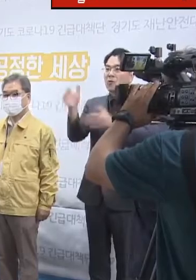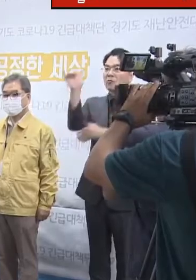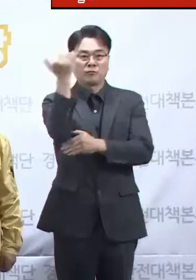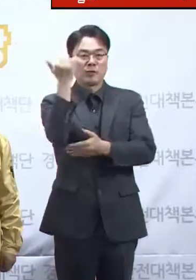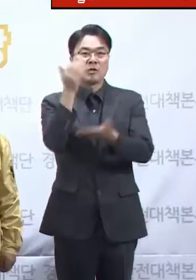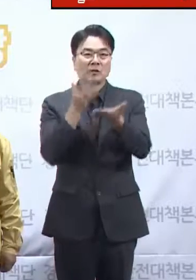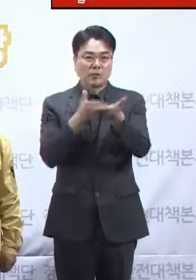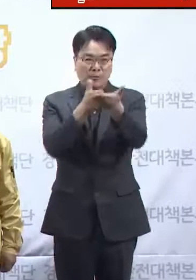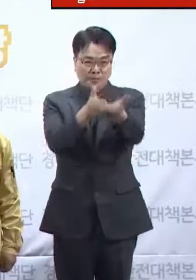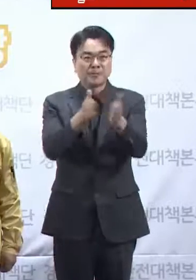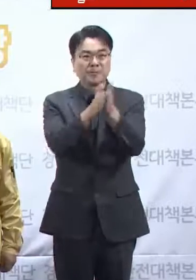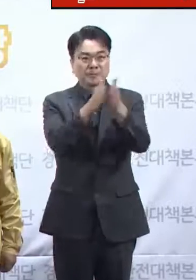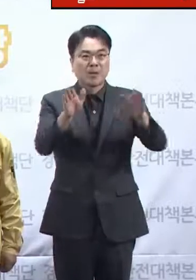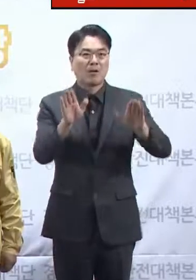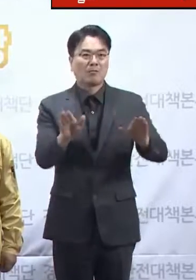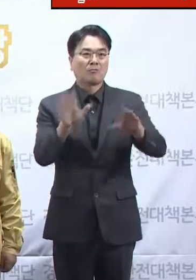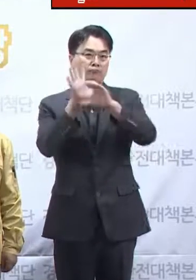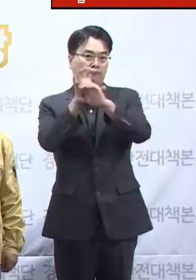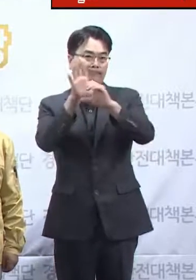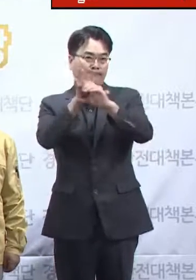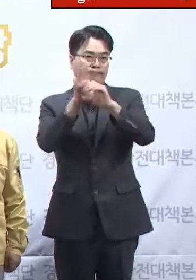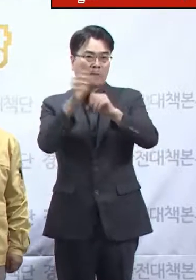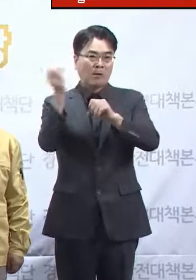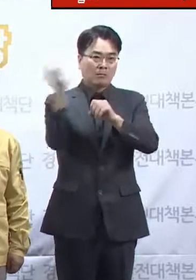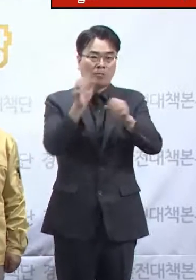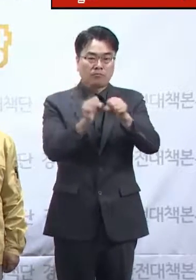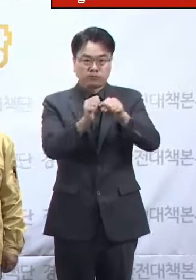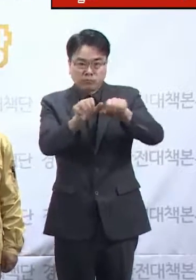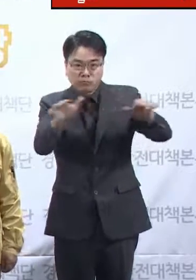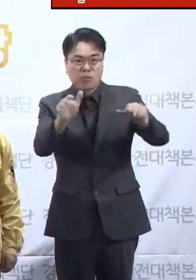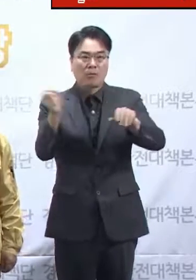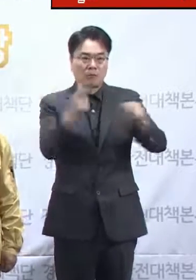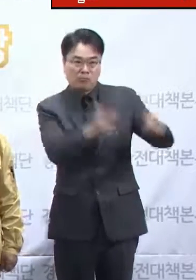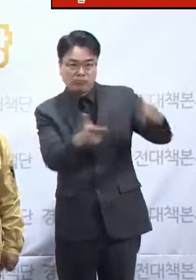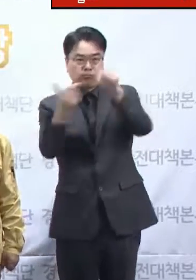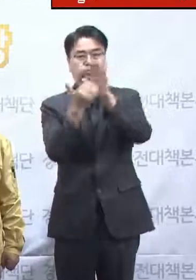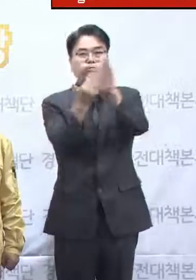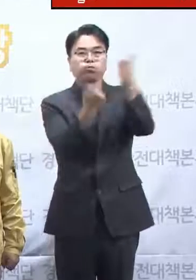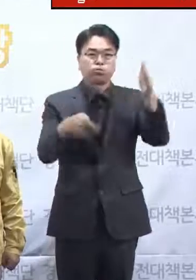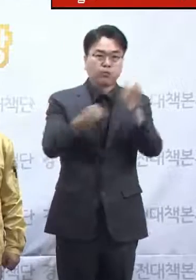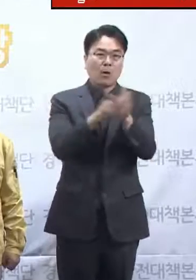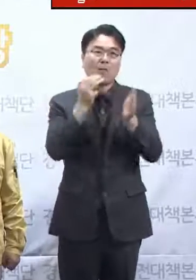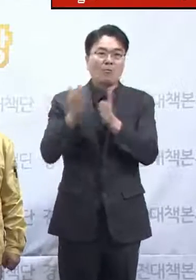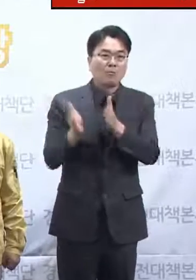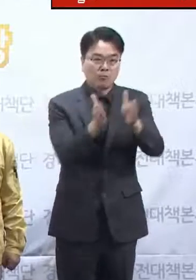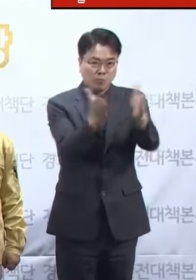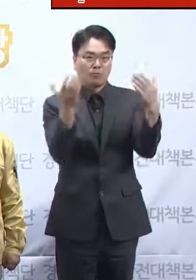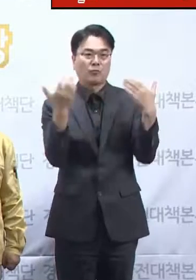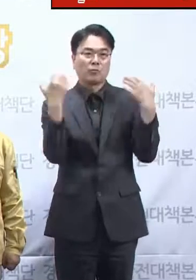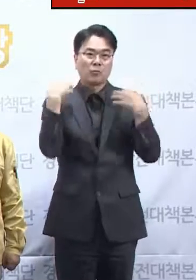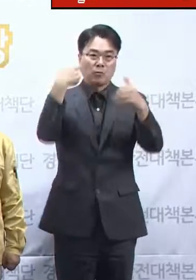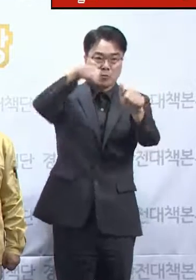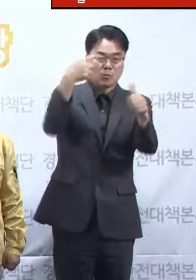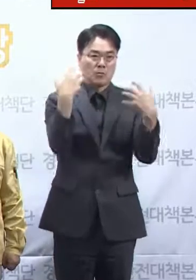시작하겠습니다. 오늘은 코로나19 재확산과 대유행 방지를 위해 경기도와